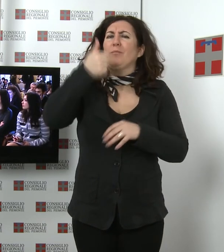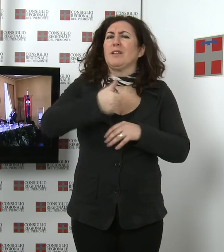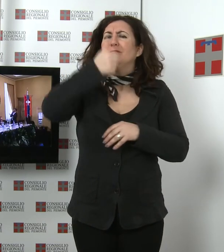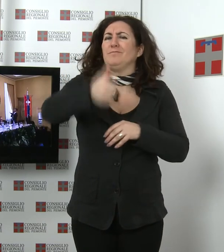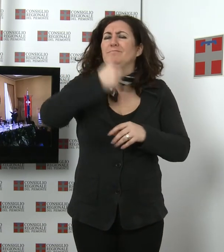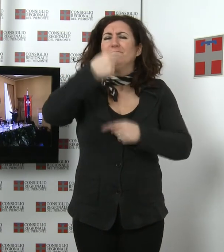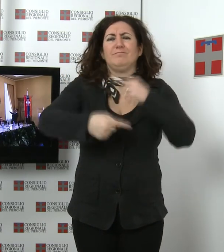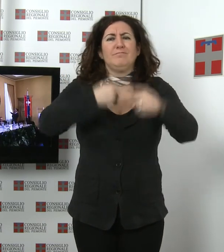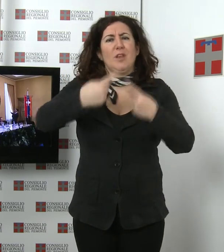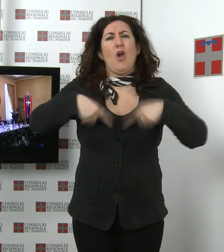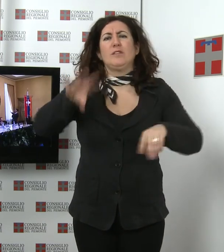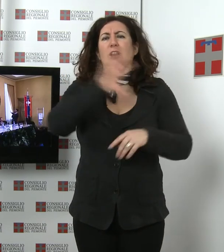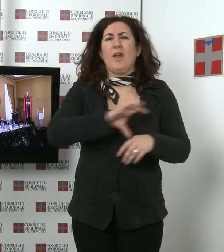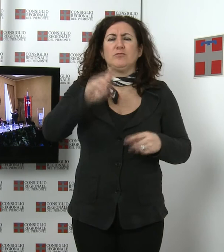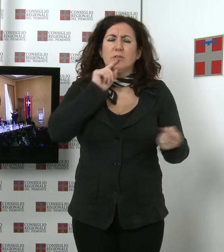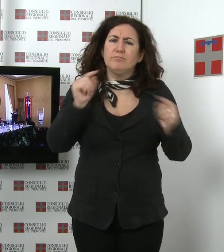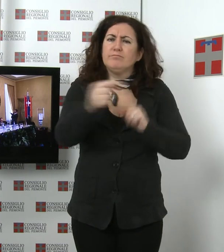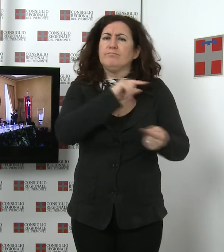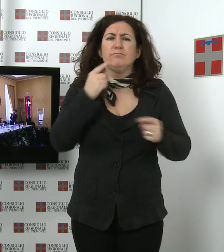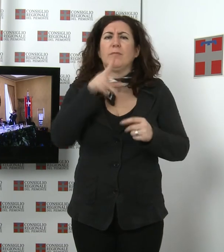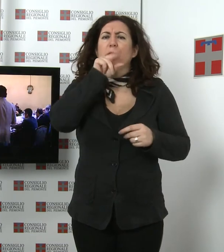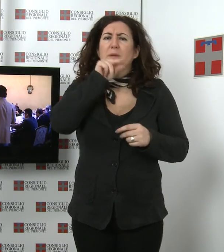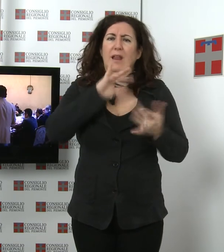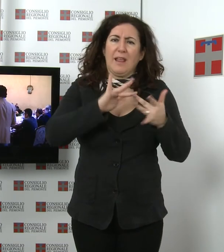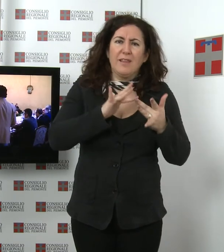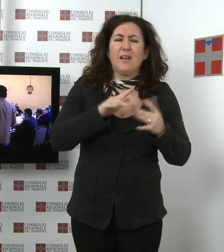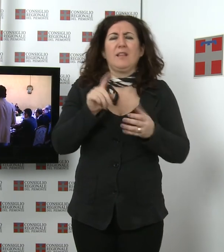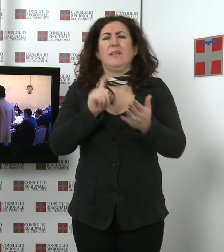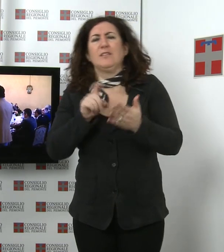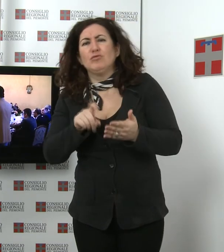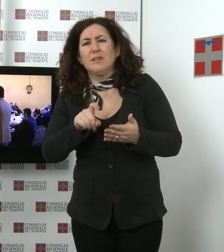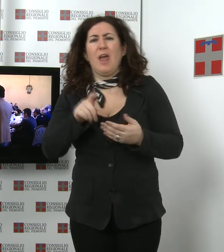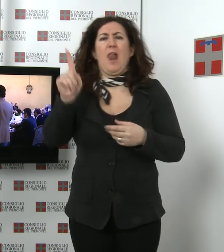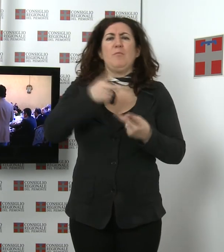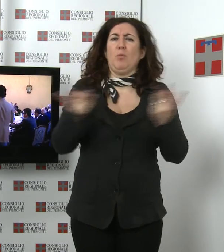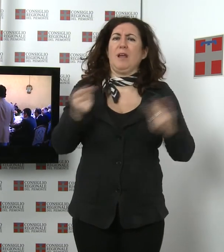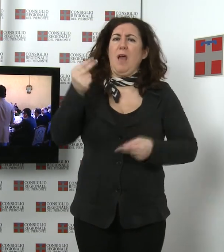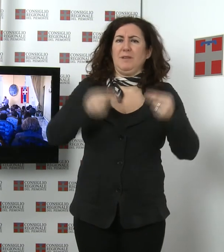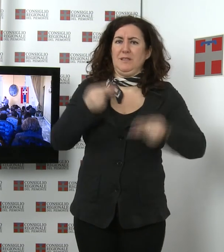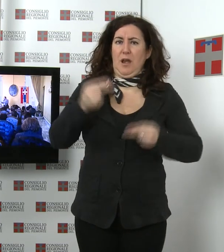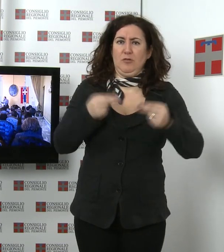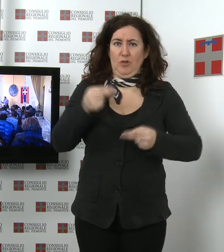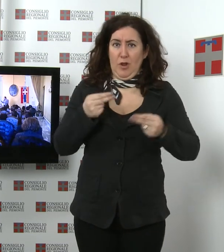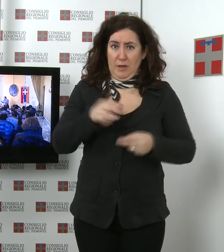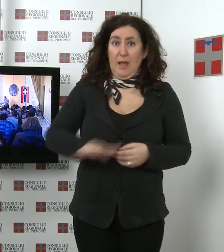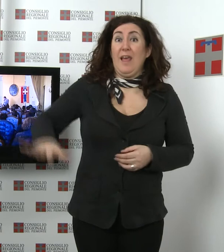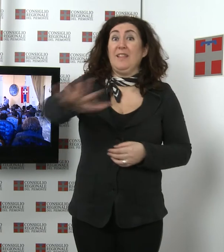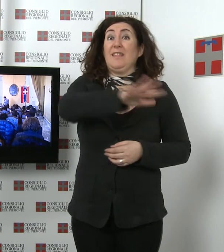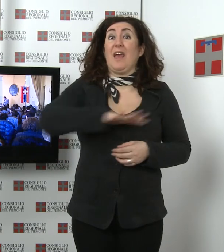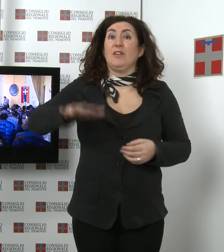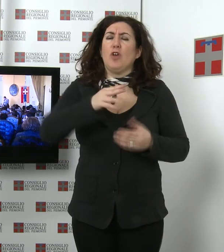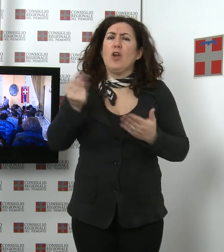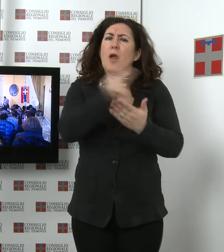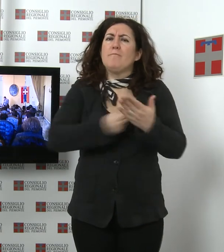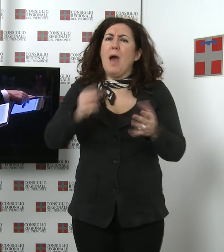tradizionale del Consiglio regionale per discutere su internet, digitale e pubbliche amministrazioni. Si può conoscere meglio il territorio con le mappe